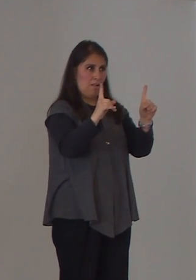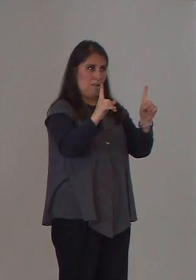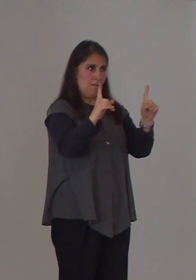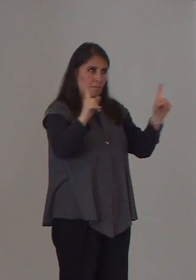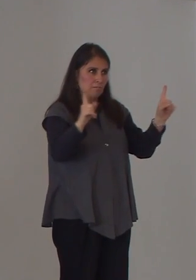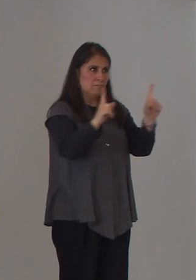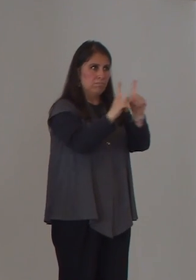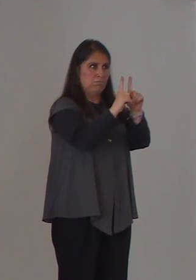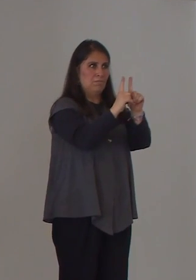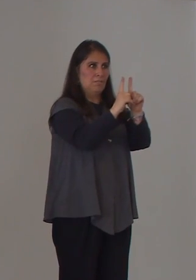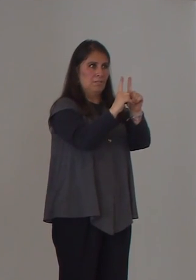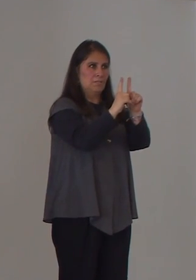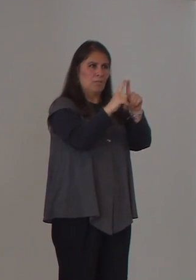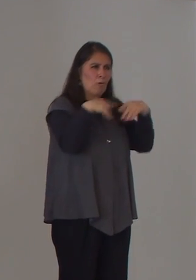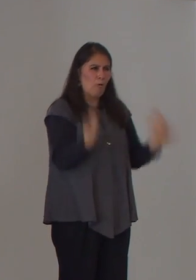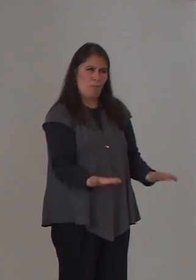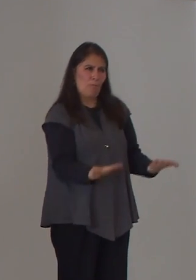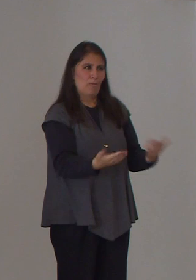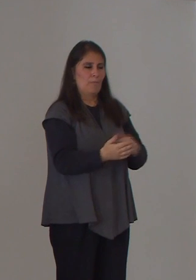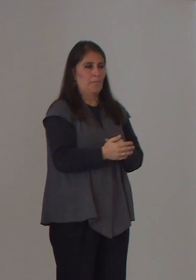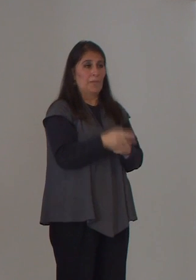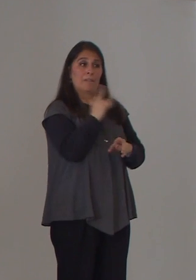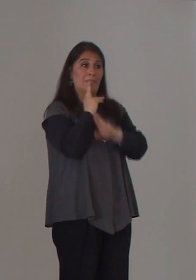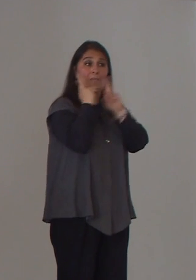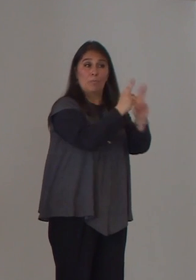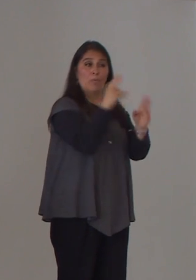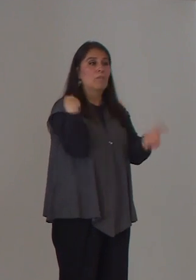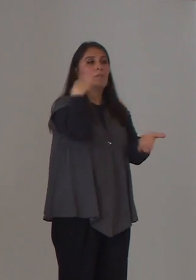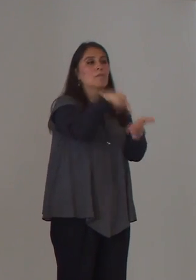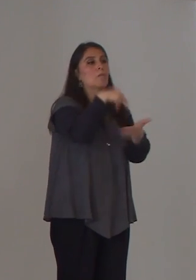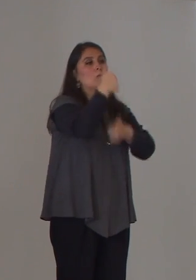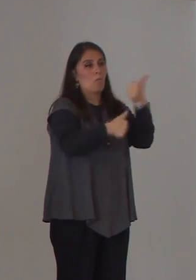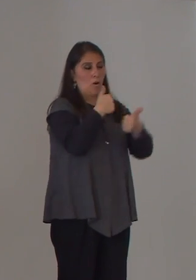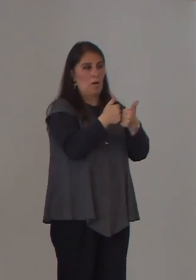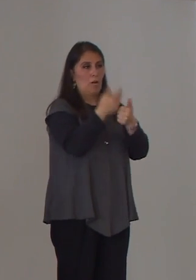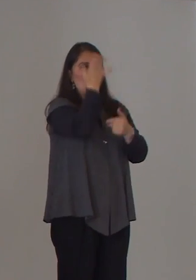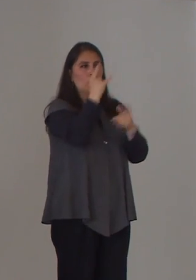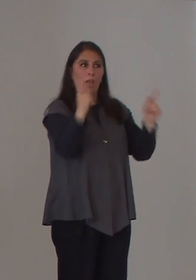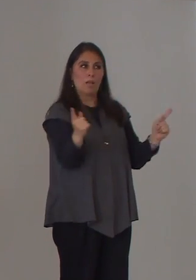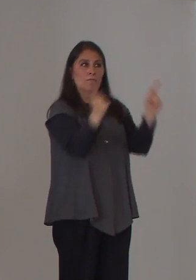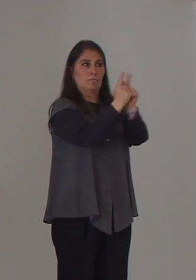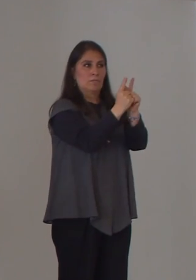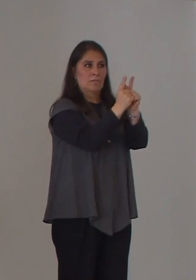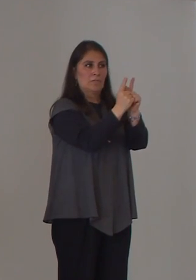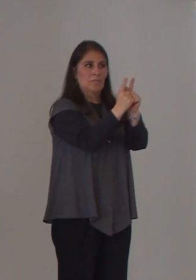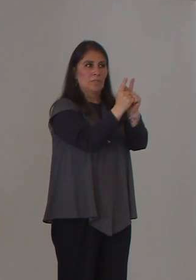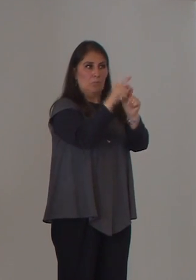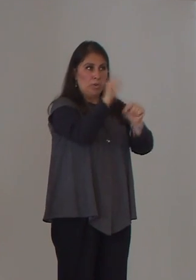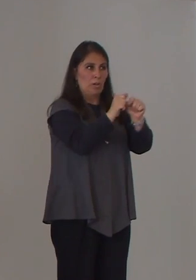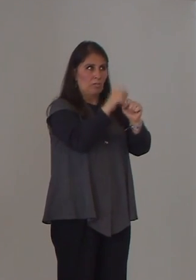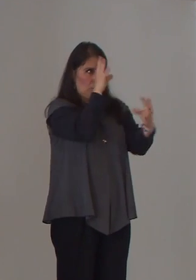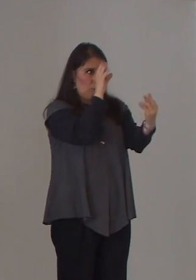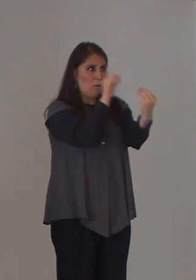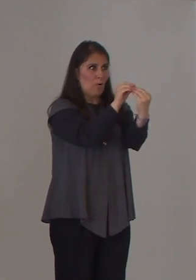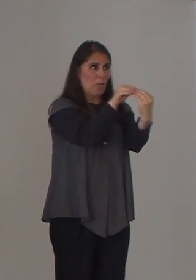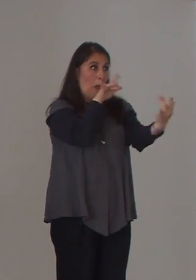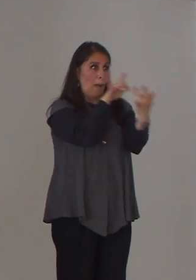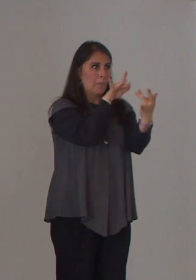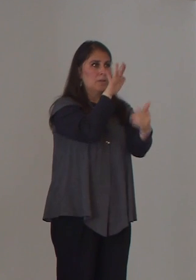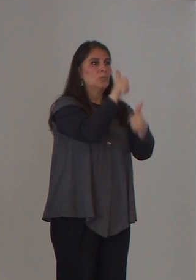encontraran? Y creo que la respuesta de ese sexo es muy acertada. Permitió que se encontraran escuela. Había un punto de